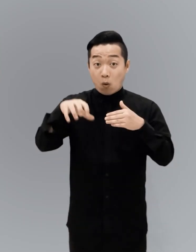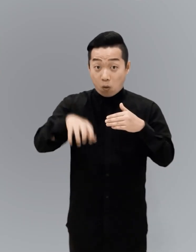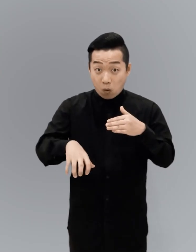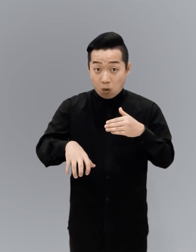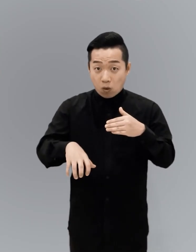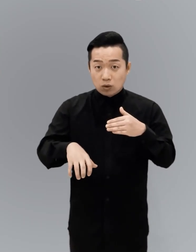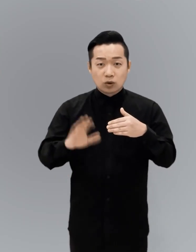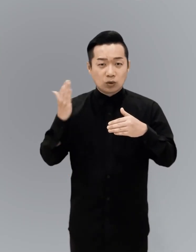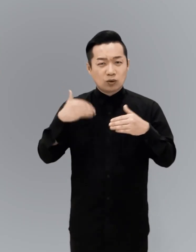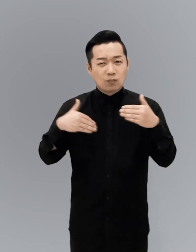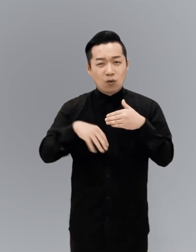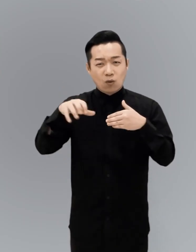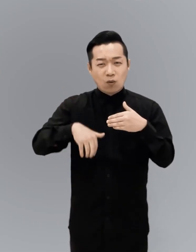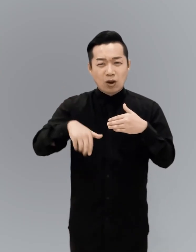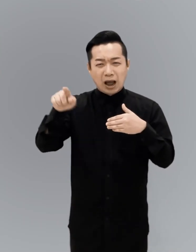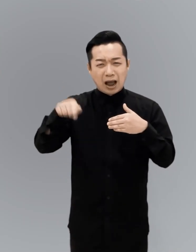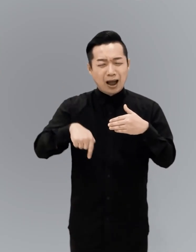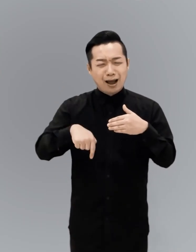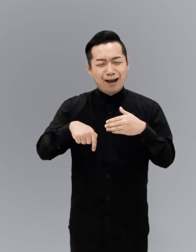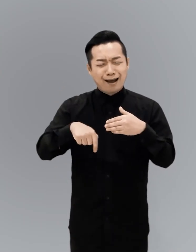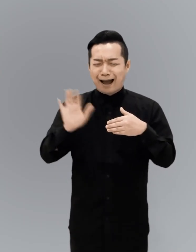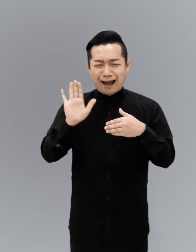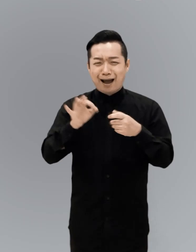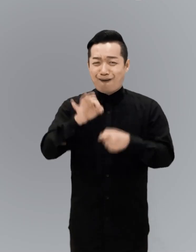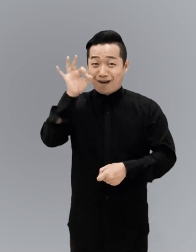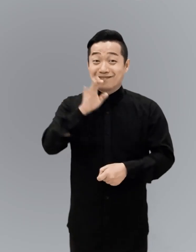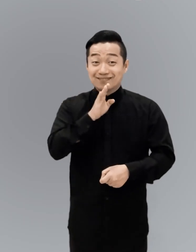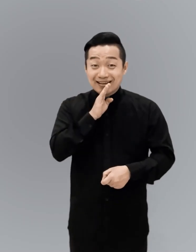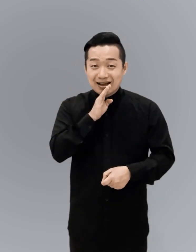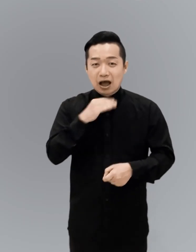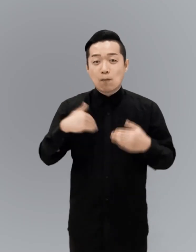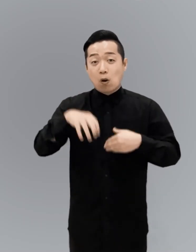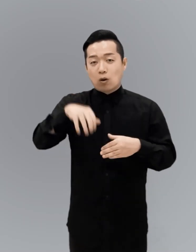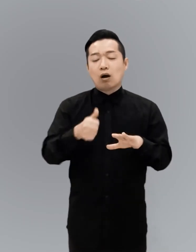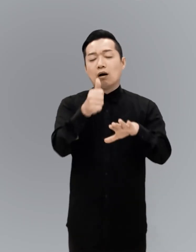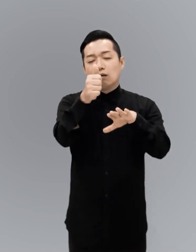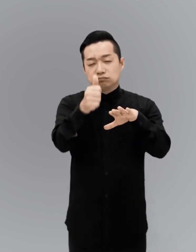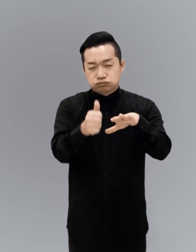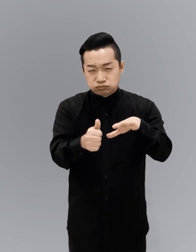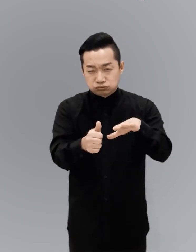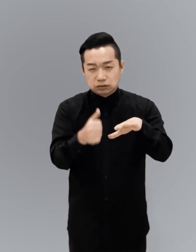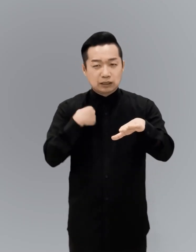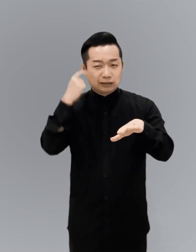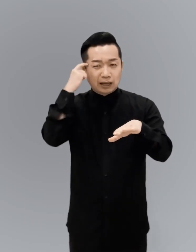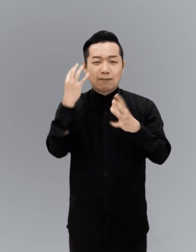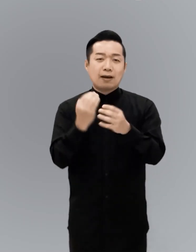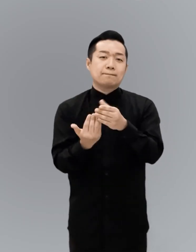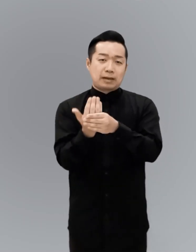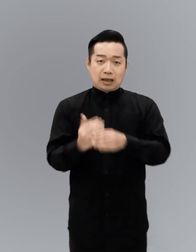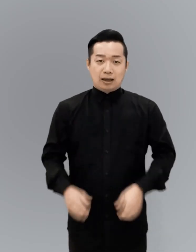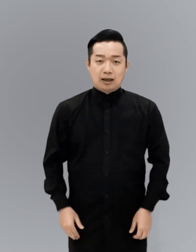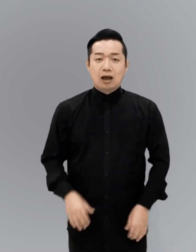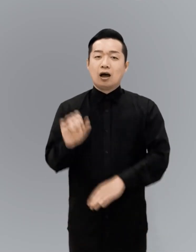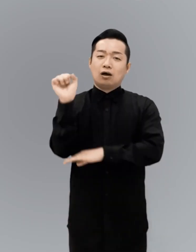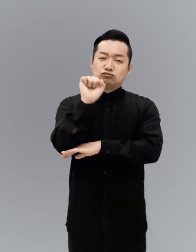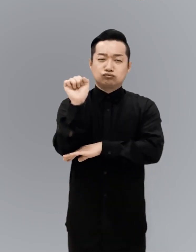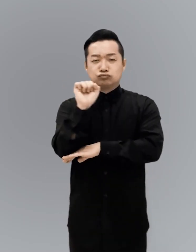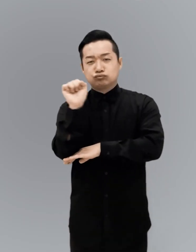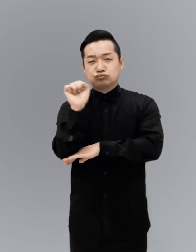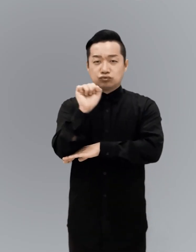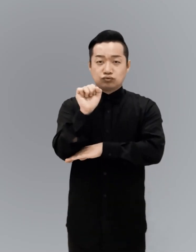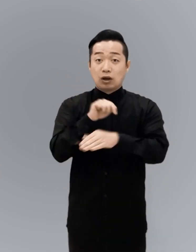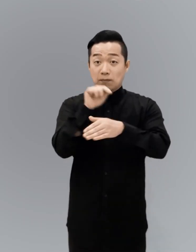욕탕에, 지금은 사실 목욕탕을 안 간 지 너무 오래됐는데 목욕탕에 들어가 있으면 그런 때 생각이 많이 나요.